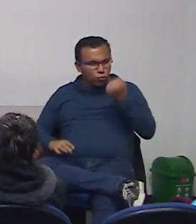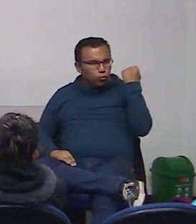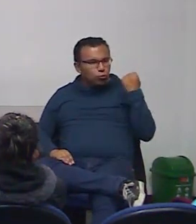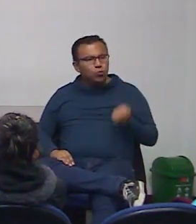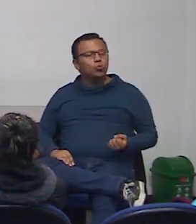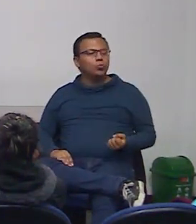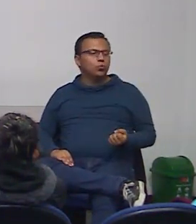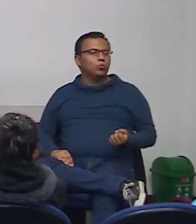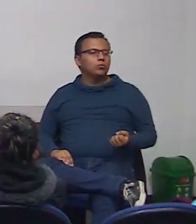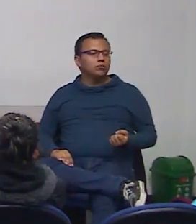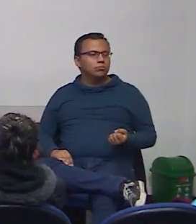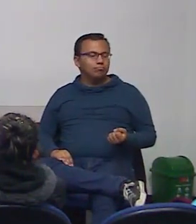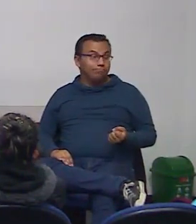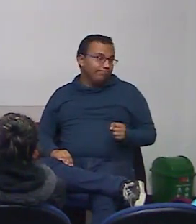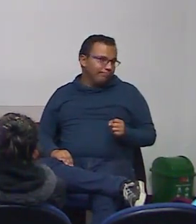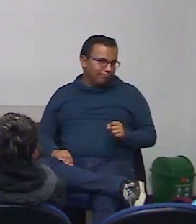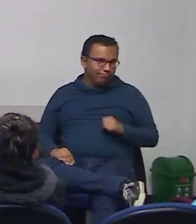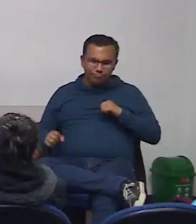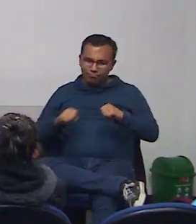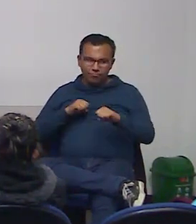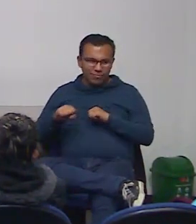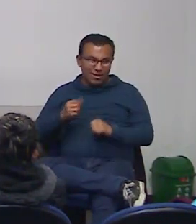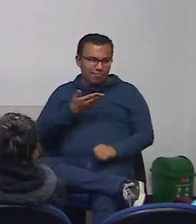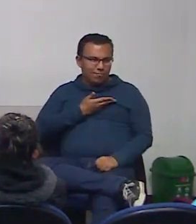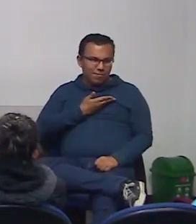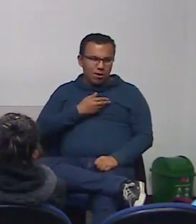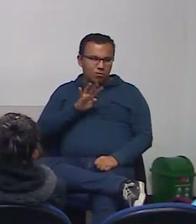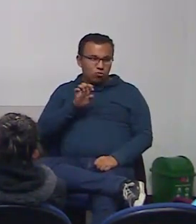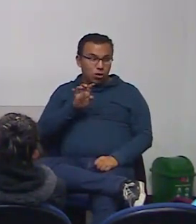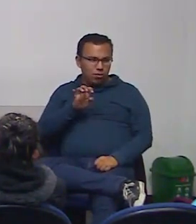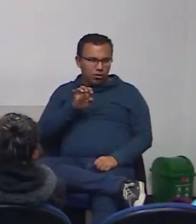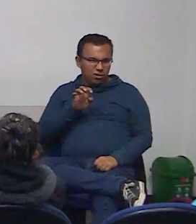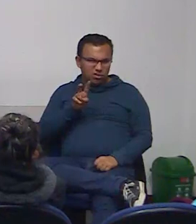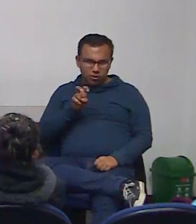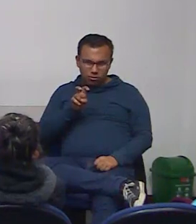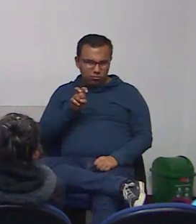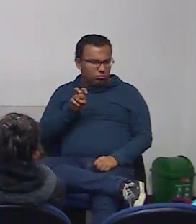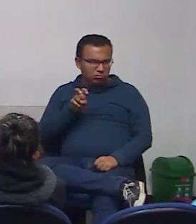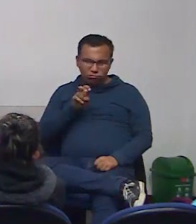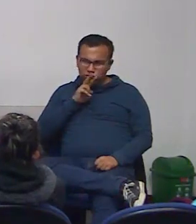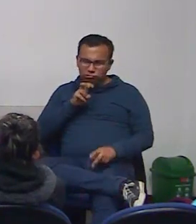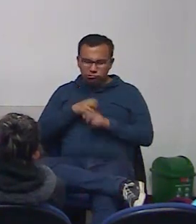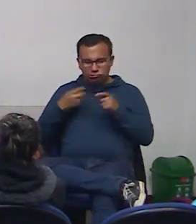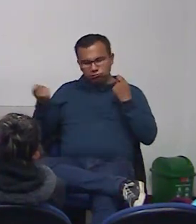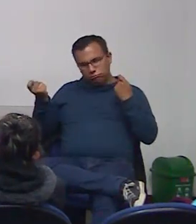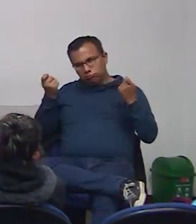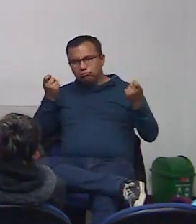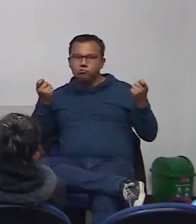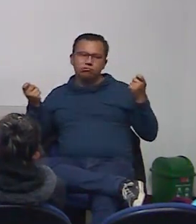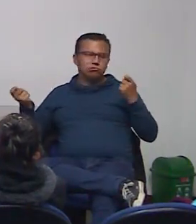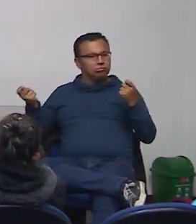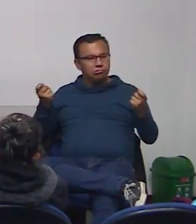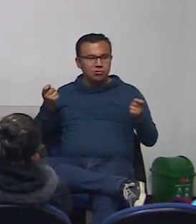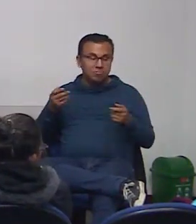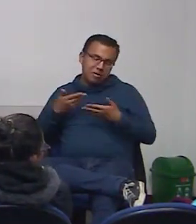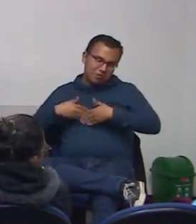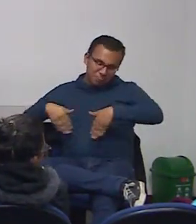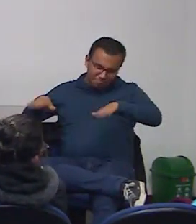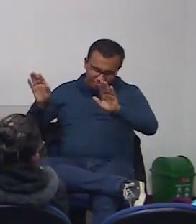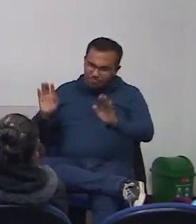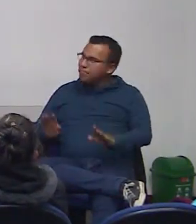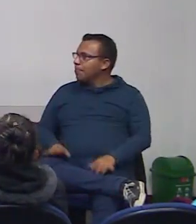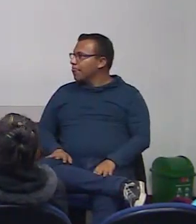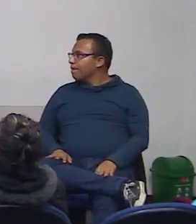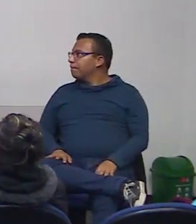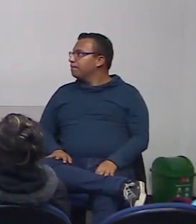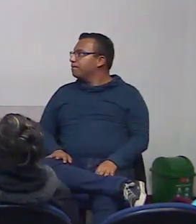bastante y que pasa es que movilizar a nueve mamás era un poco siete mamás es un poco complejo Pero bueno